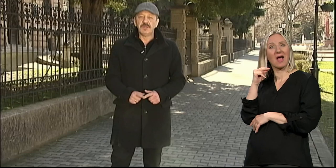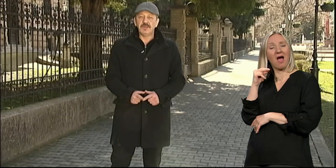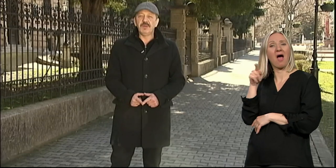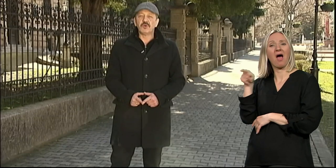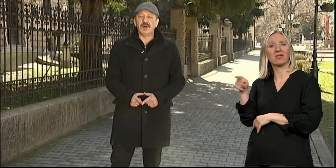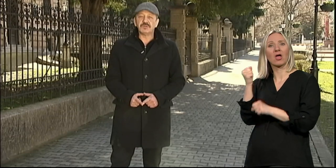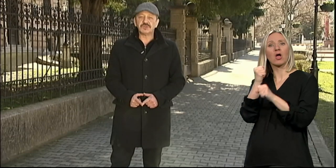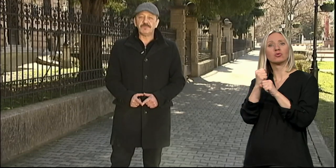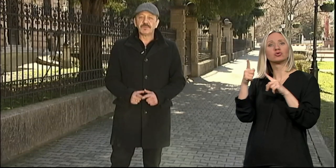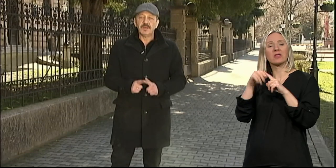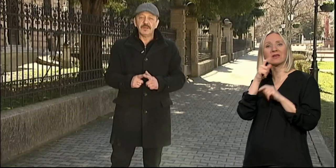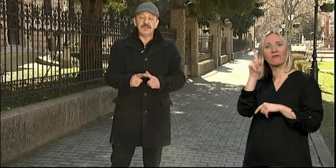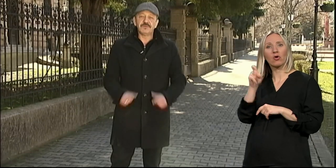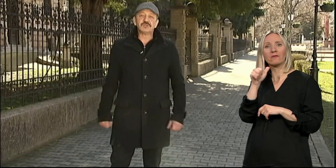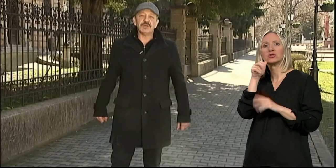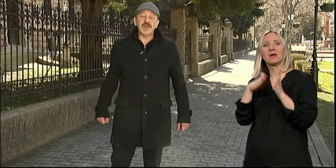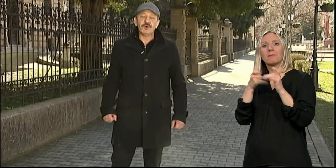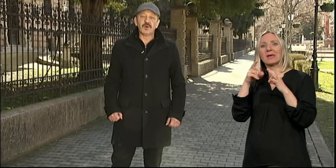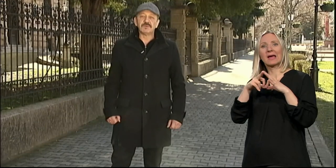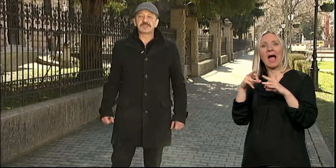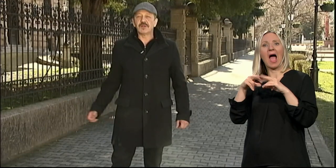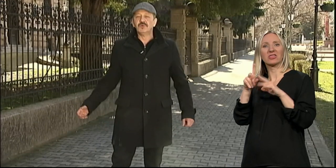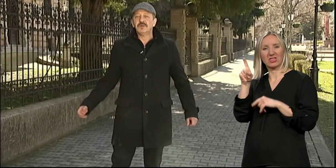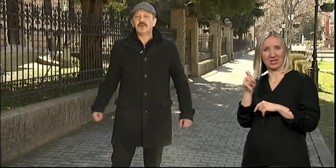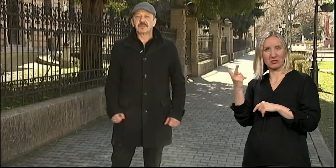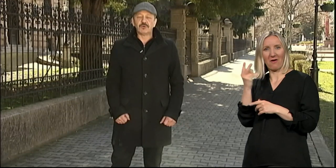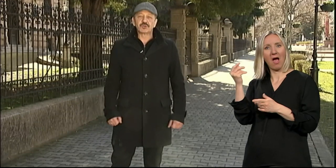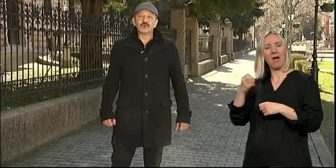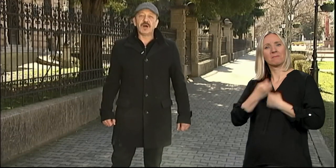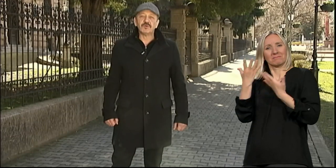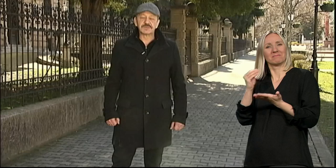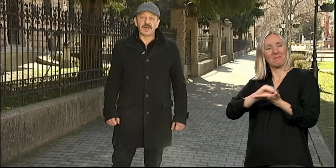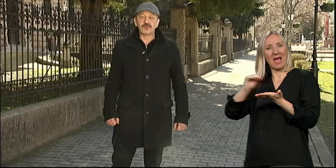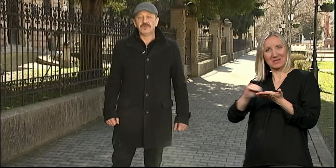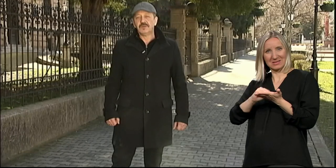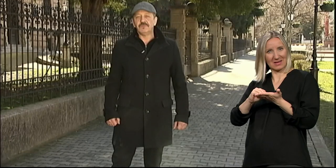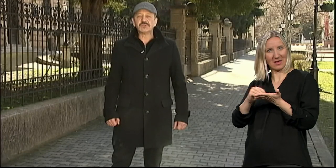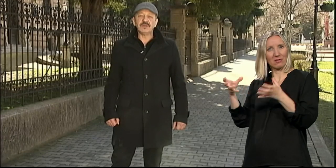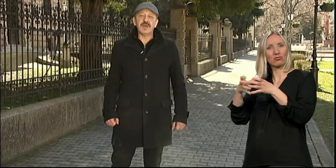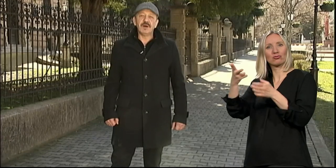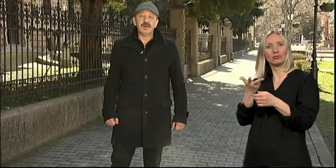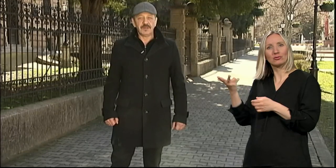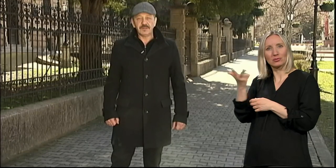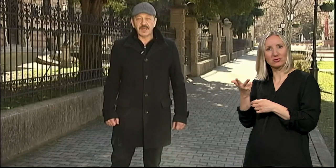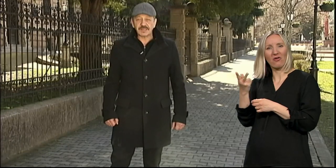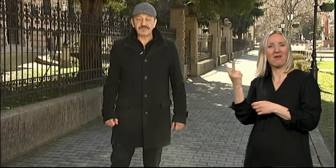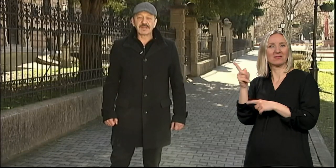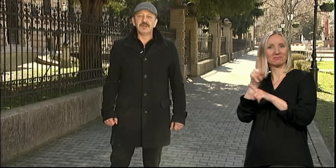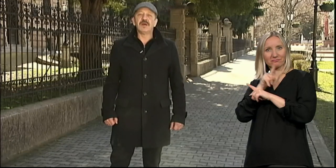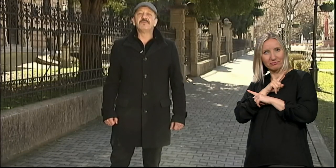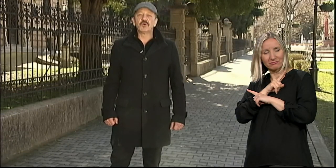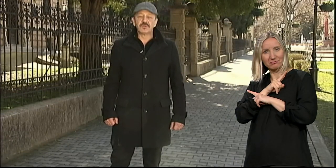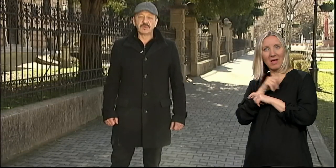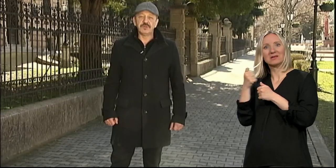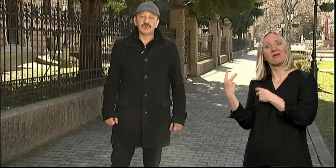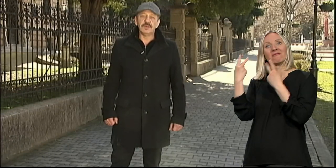Trifunovićem i Mikom Antićem. Njih više nema u Novom Sadu, kao što u gradu Mostaru više nema neke Svetlane,